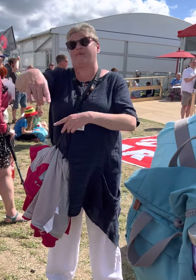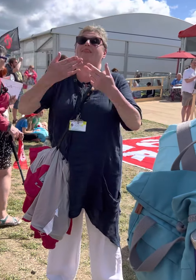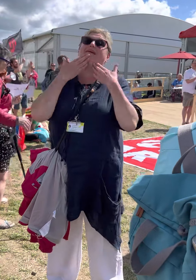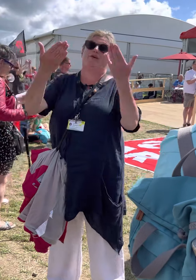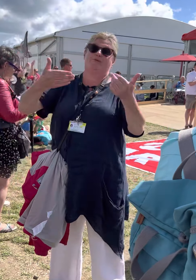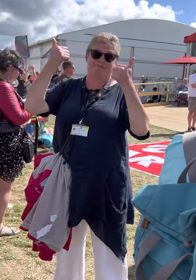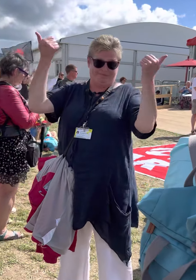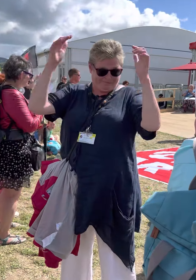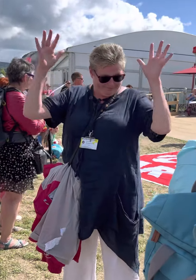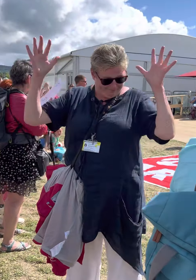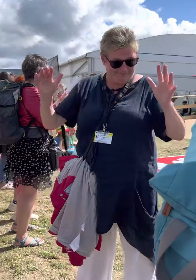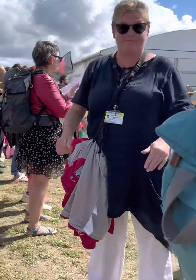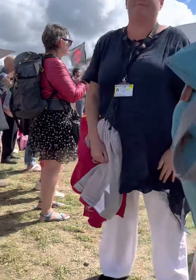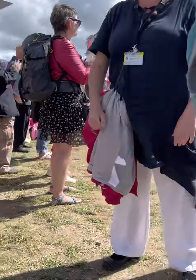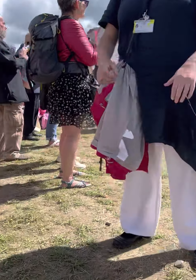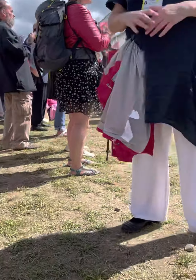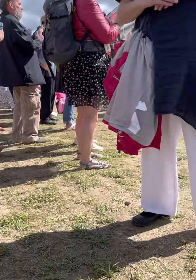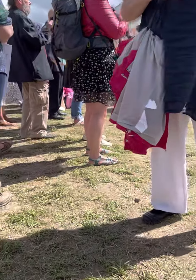yn fawr.